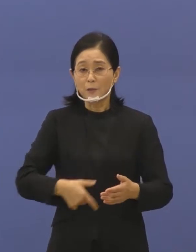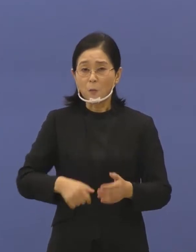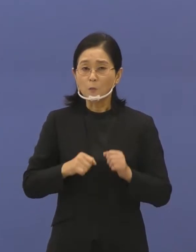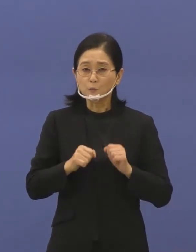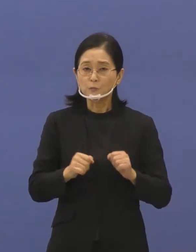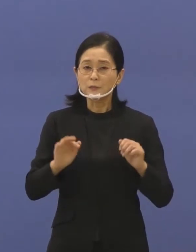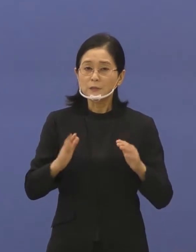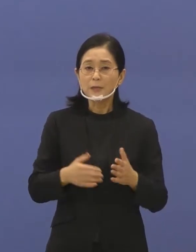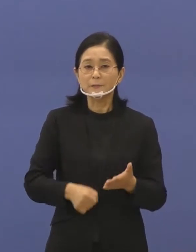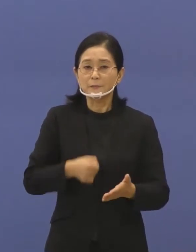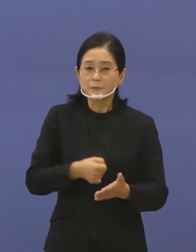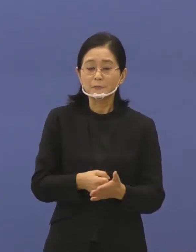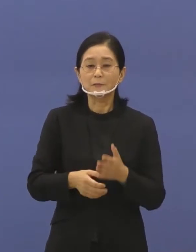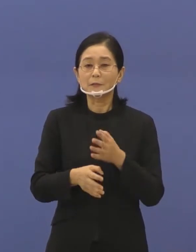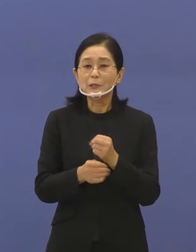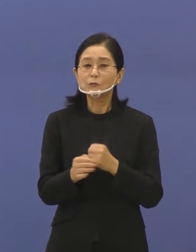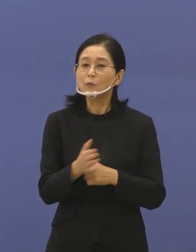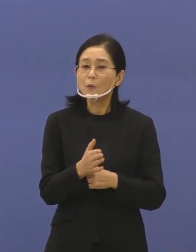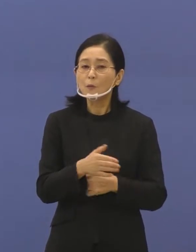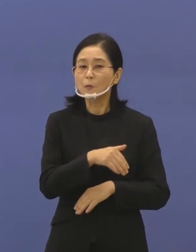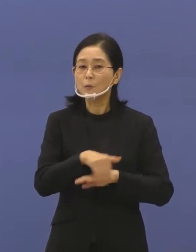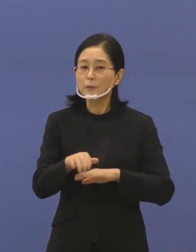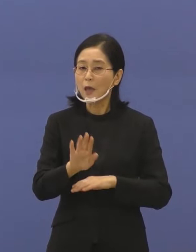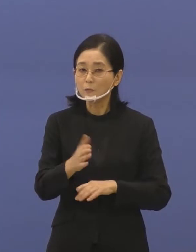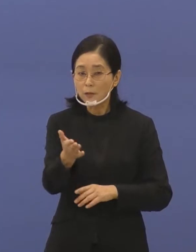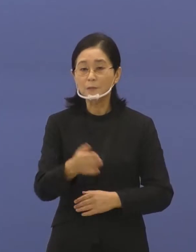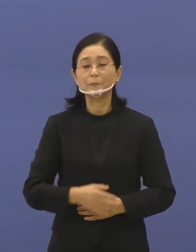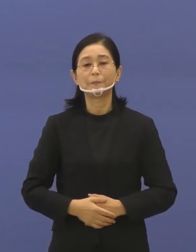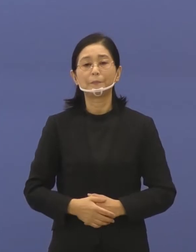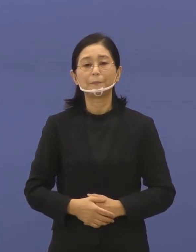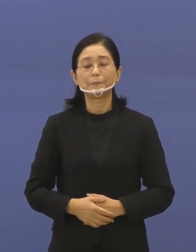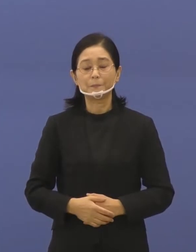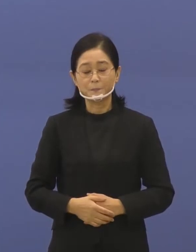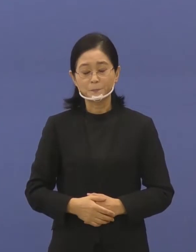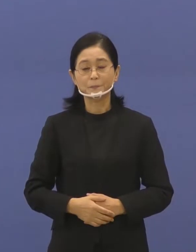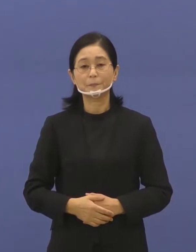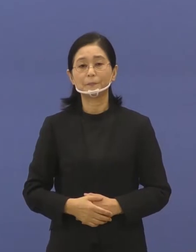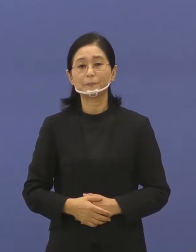体どれぐらいと想定しているのかというところを教えていただきたいと思います。 はい、